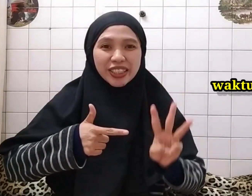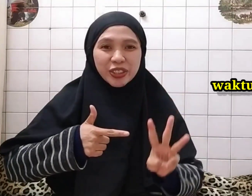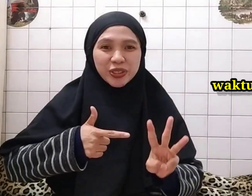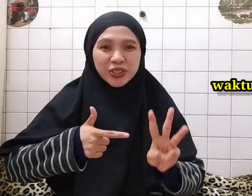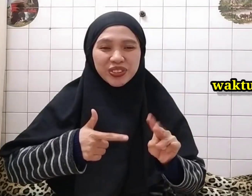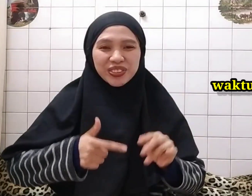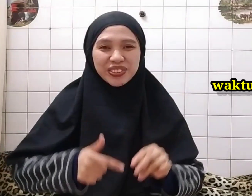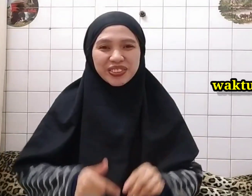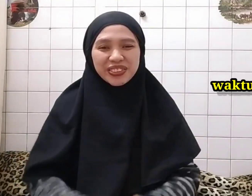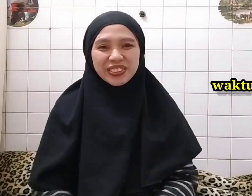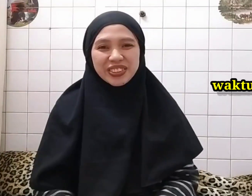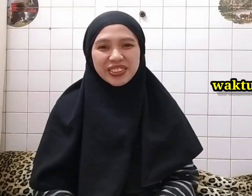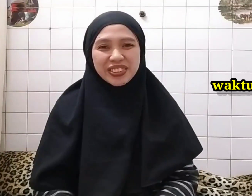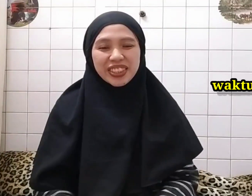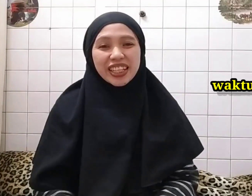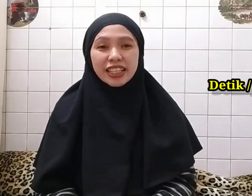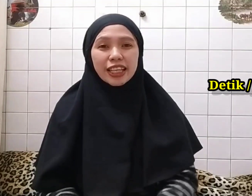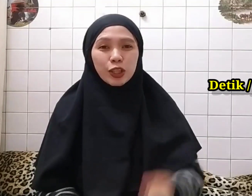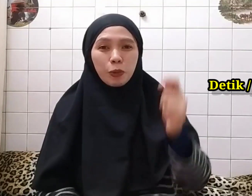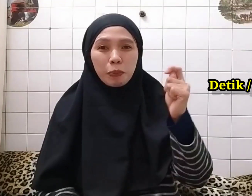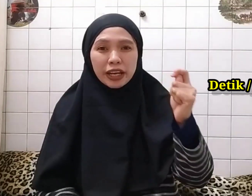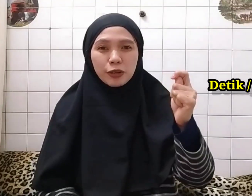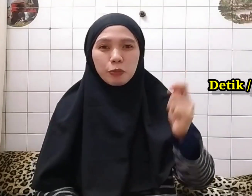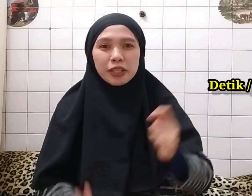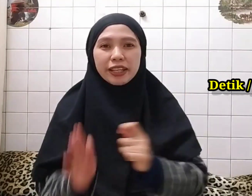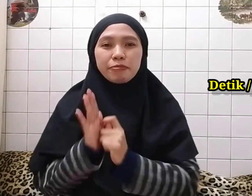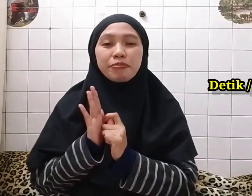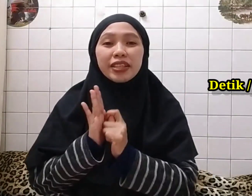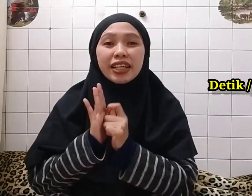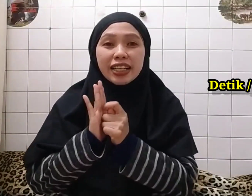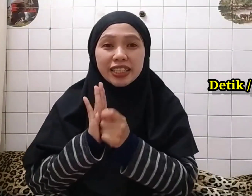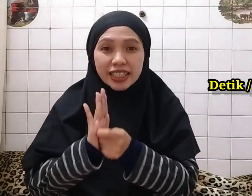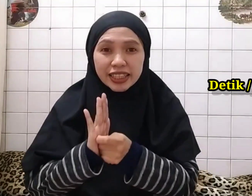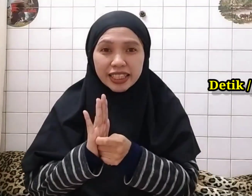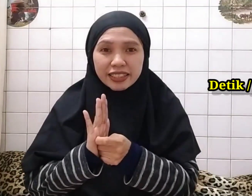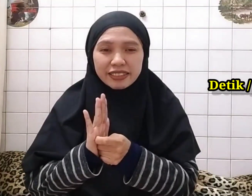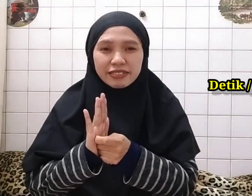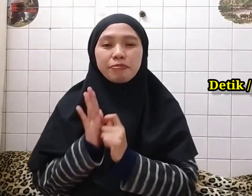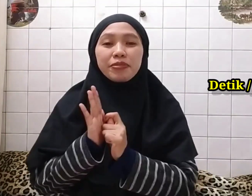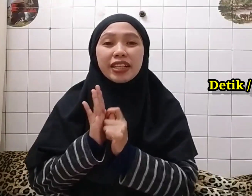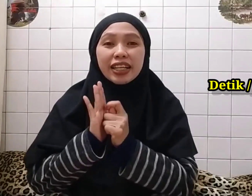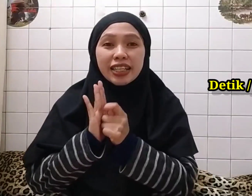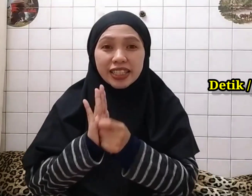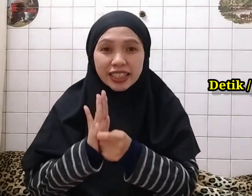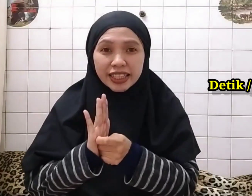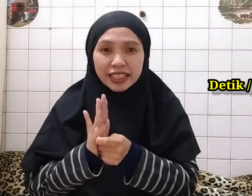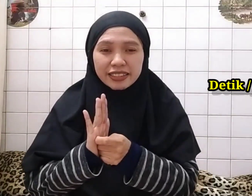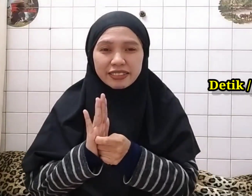Waktu. Detik itu pakai huruf T. Detik. Detik.